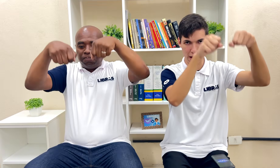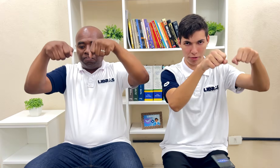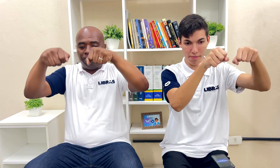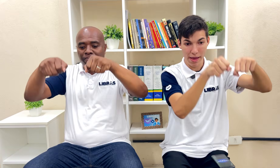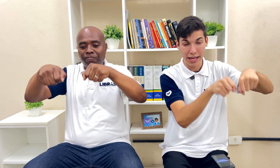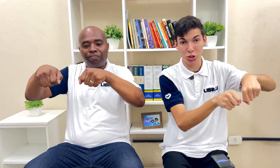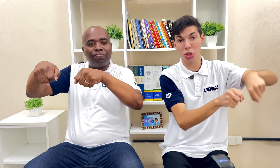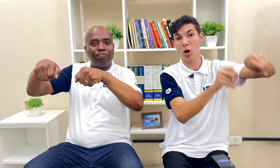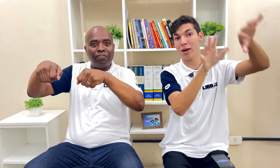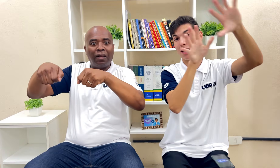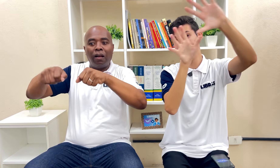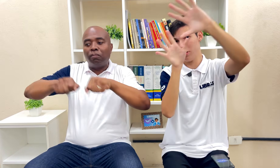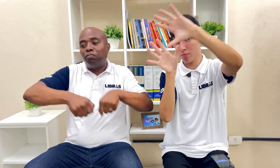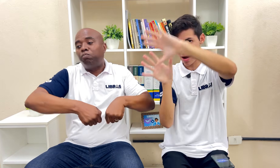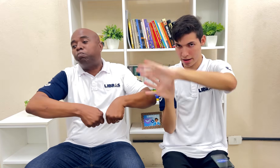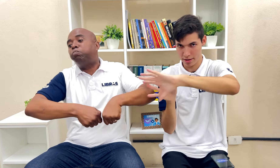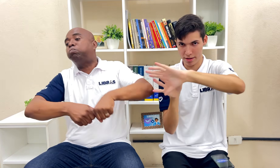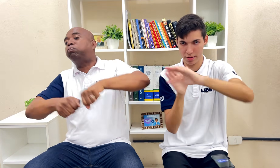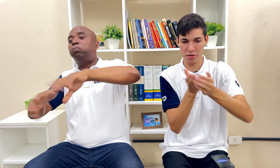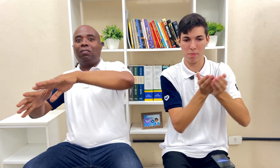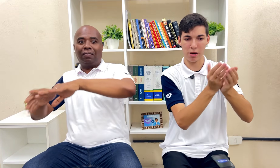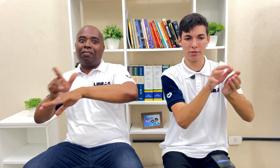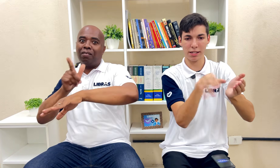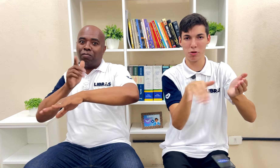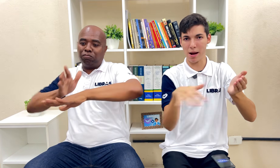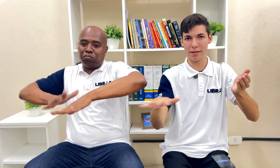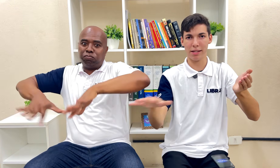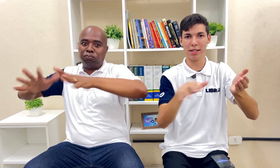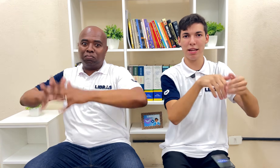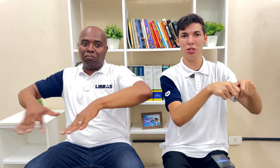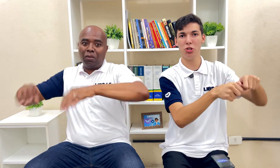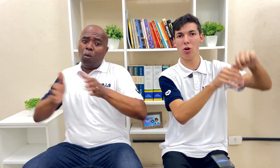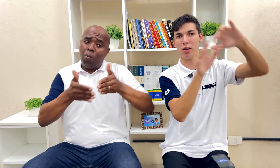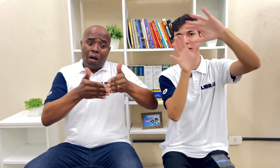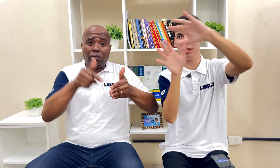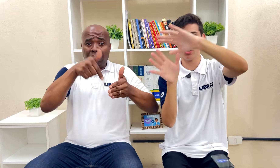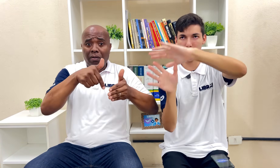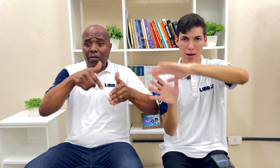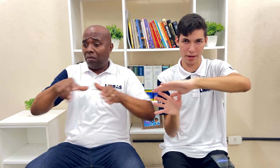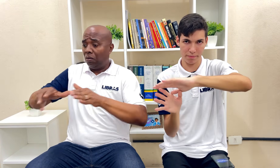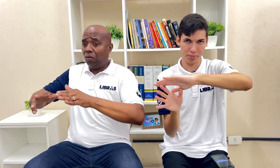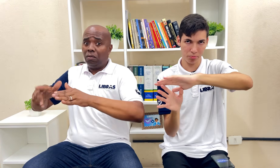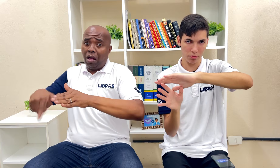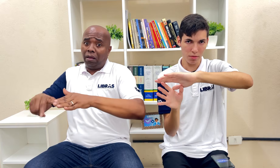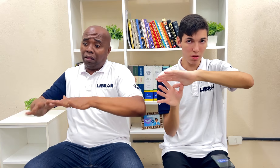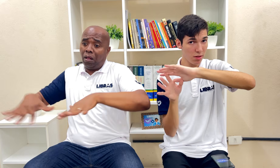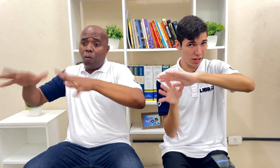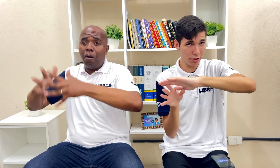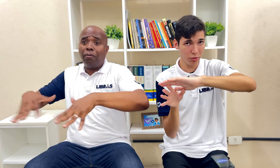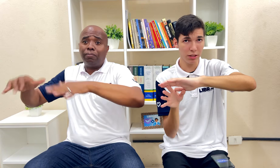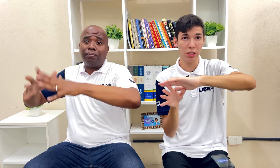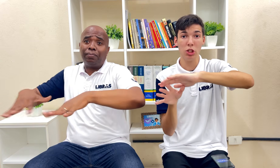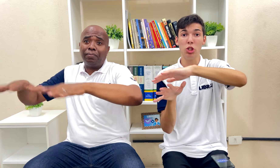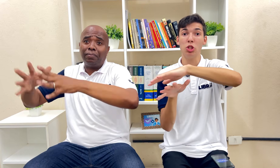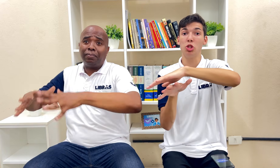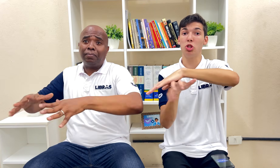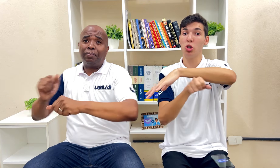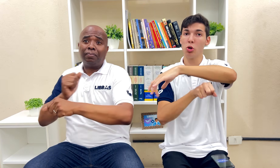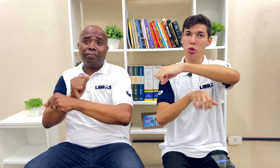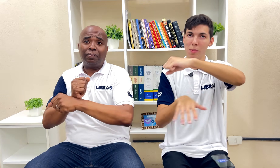barco, joga no mar. Se o barco está aqui, o mar está aqui, ele joga no mar. Certo? Jogou no